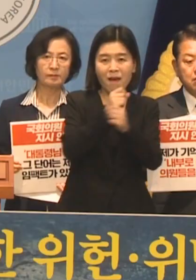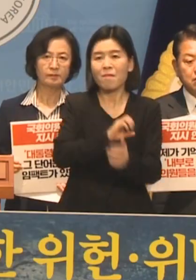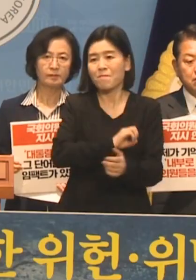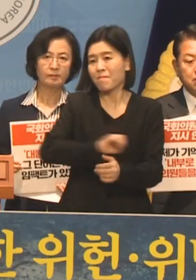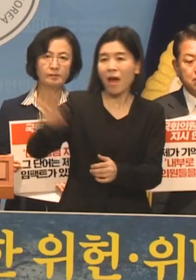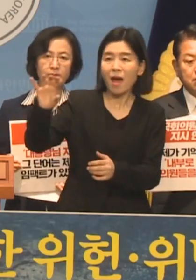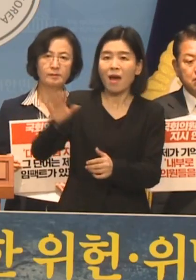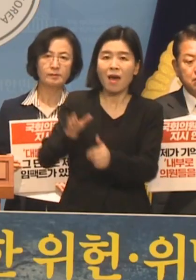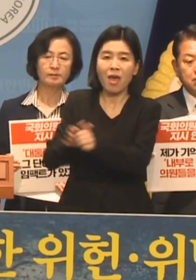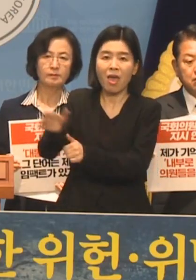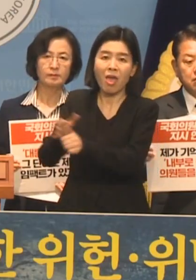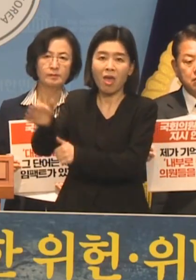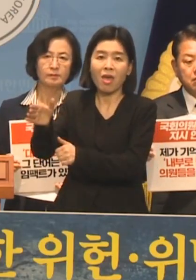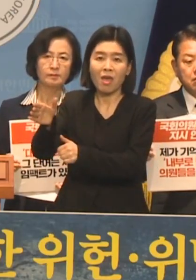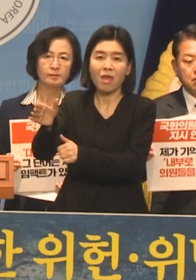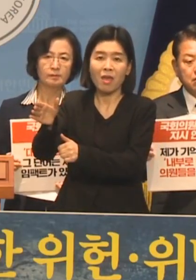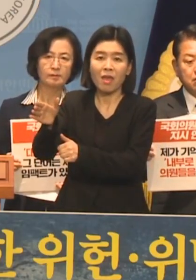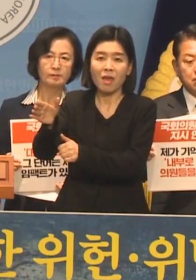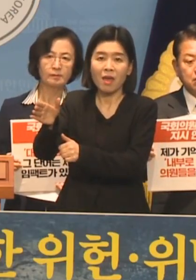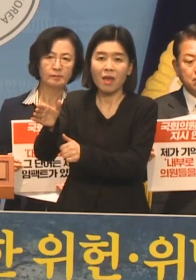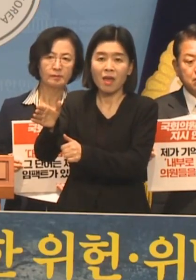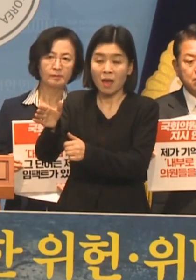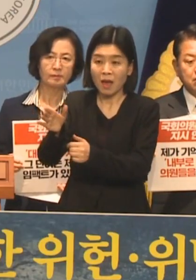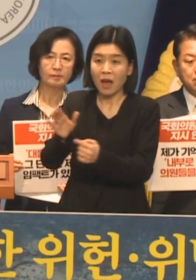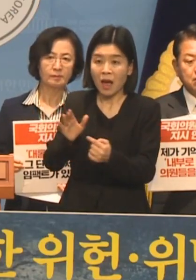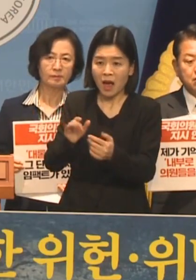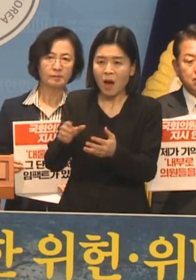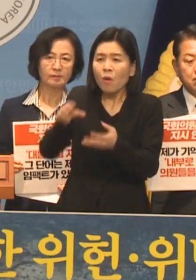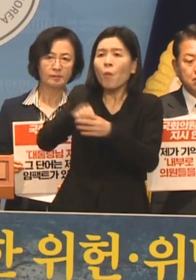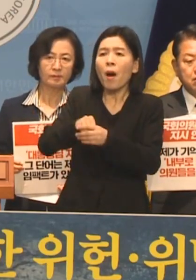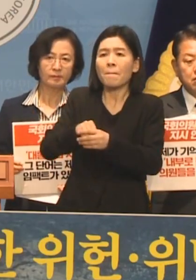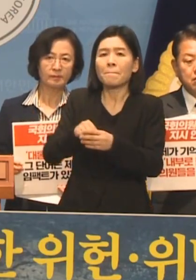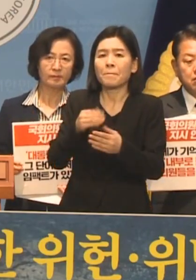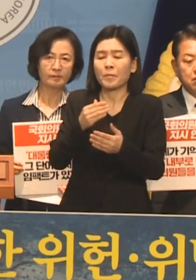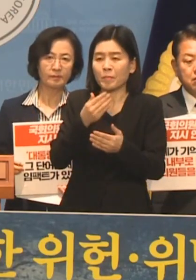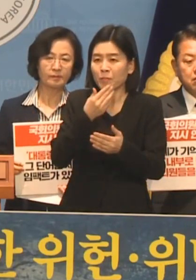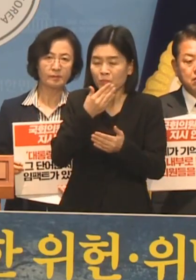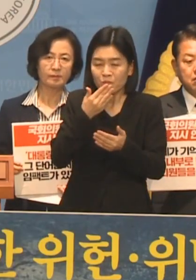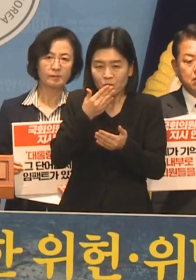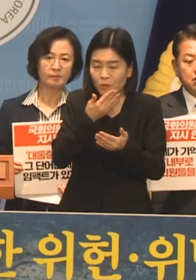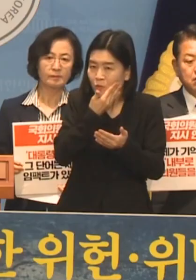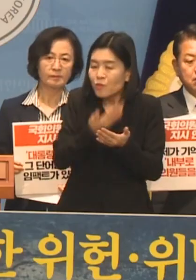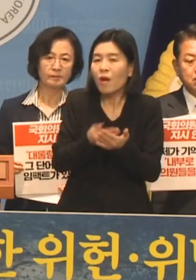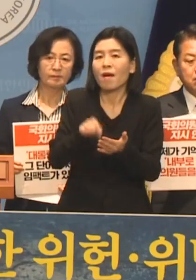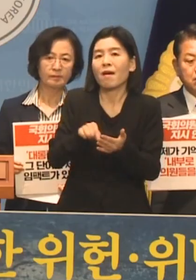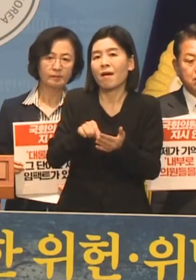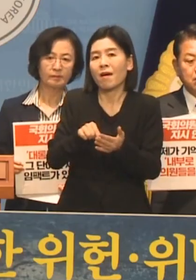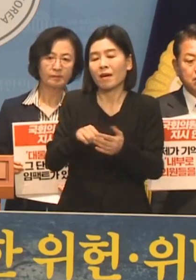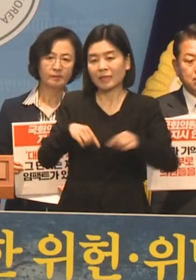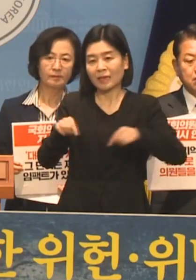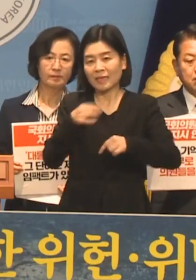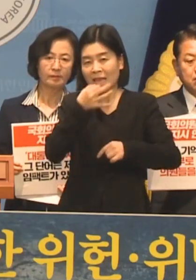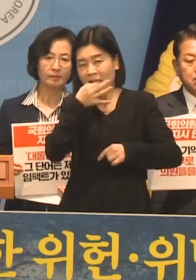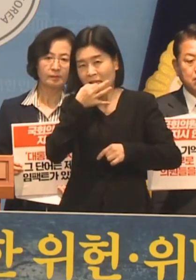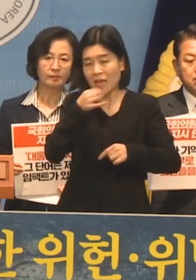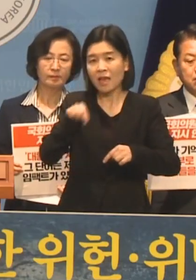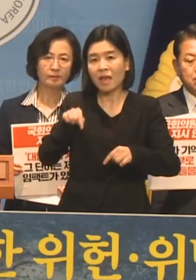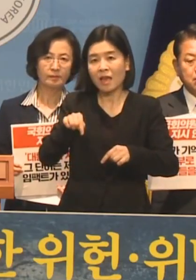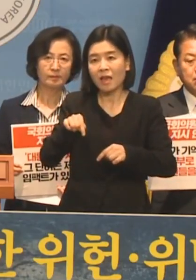단순한 표현의 무심함을 무엇보다도 개인의 정치적 야유 권리에 피로 쌓인 헌법과